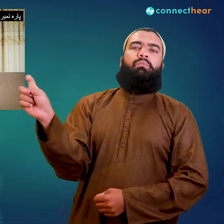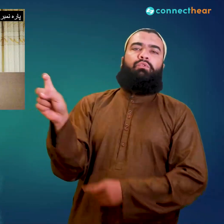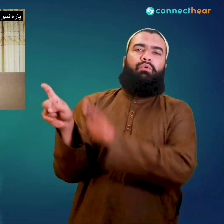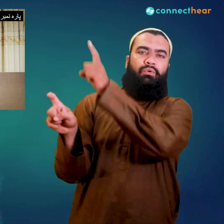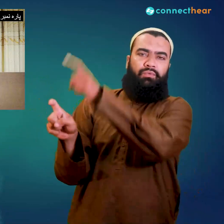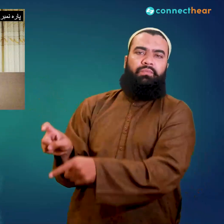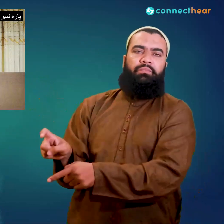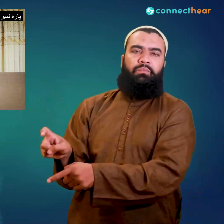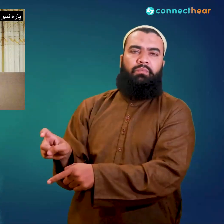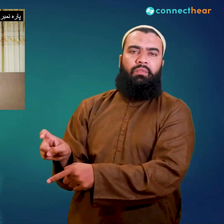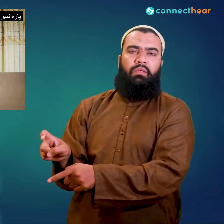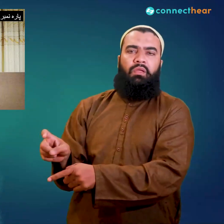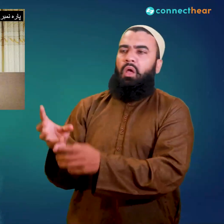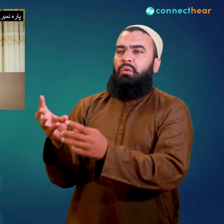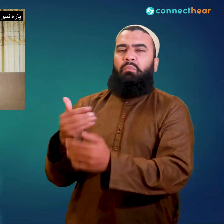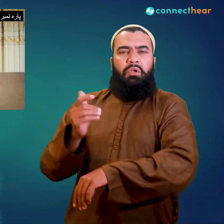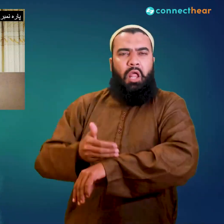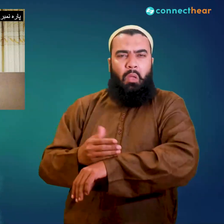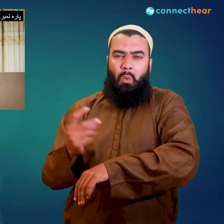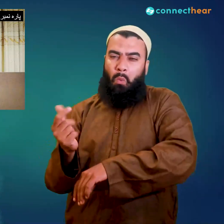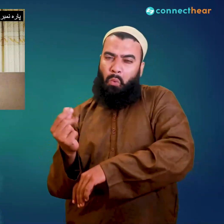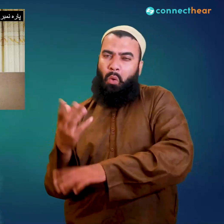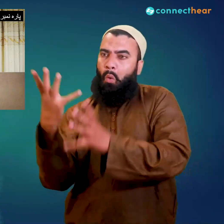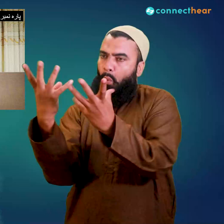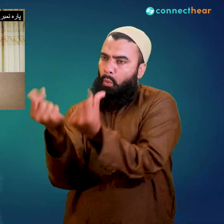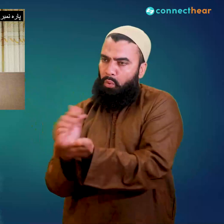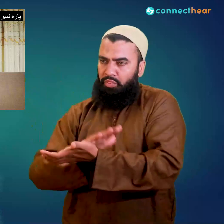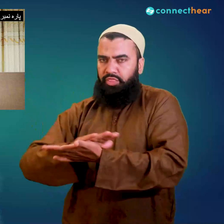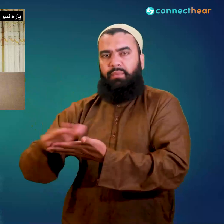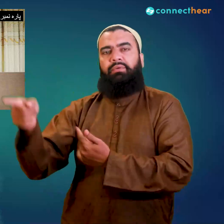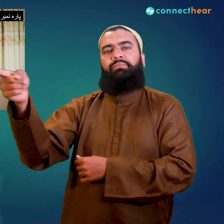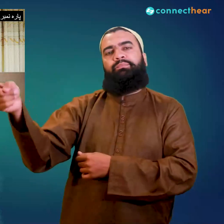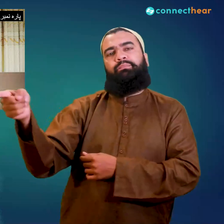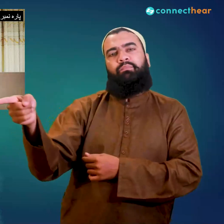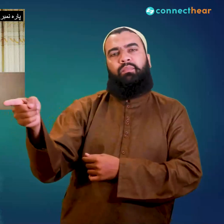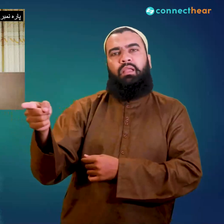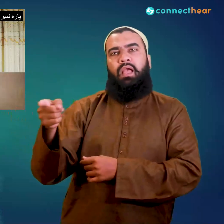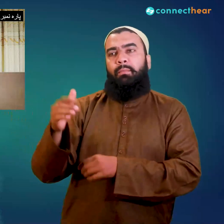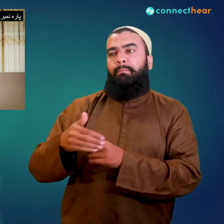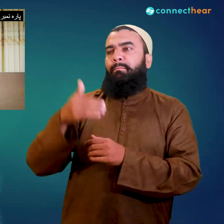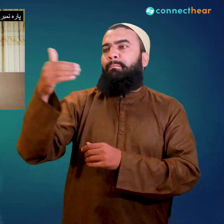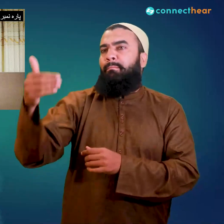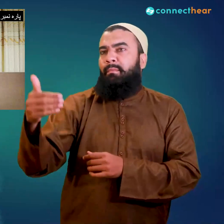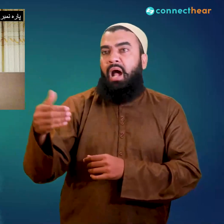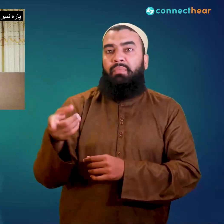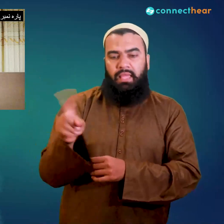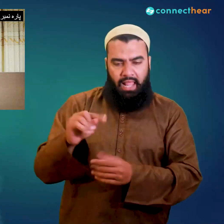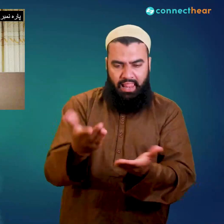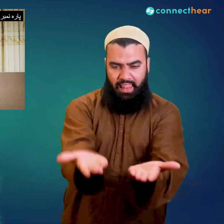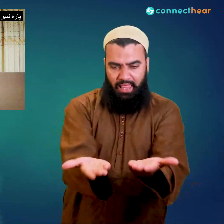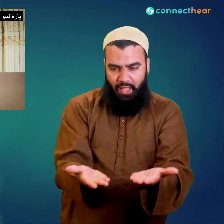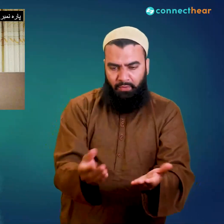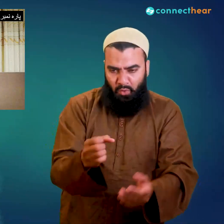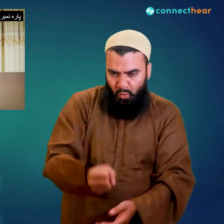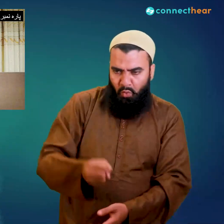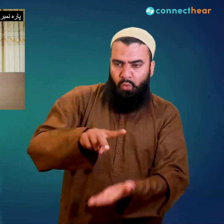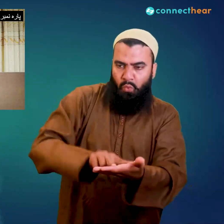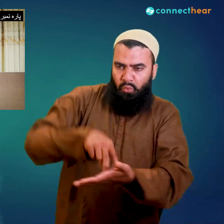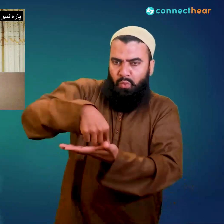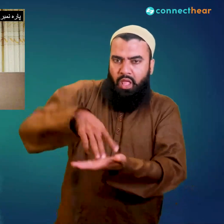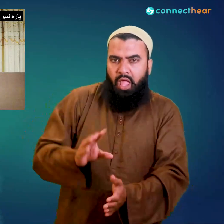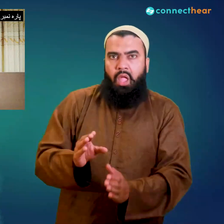ہوتی، وہ جلد ختم ہو جانے والا، اکھڑ جانے والا ہے، اور اس درخت کا پھل یعنی اعمال اللہ کے ہاں مقبول نہیں